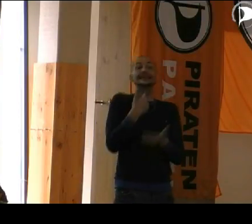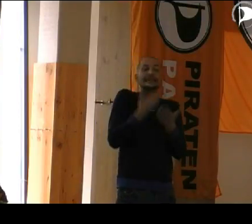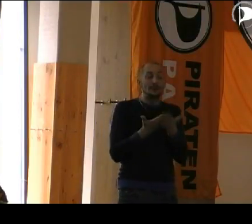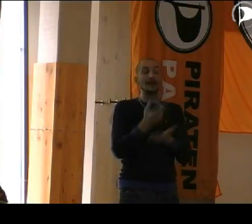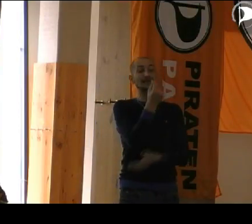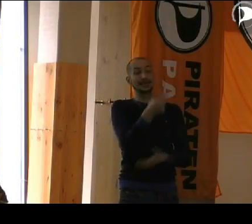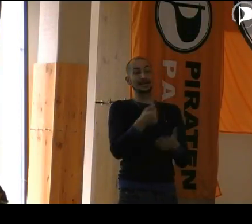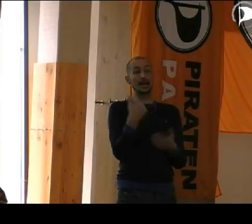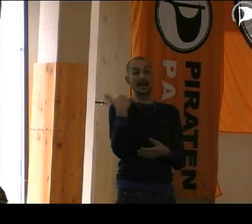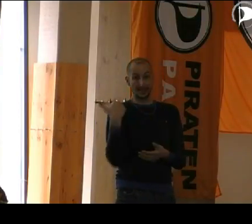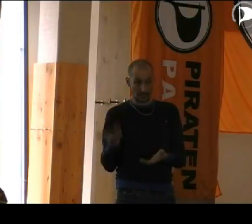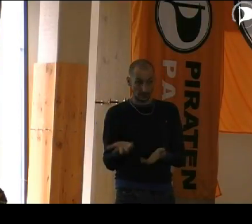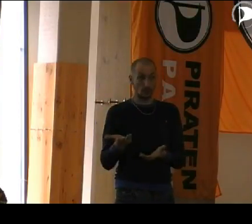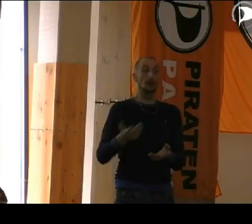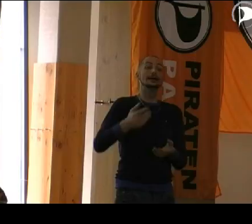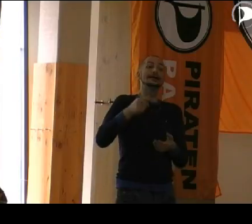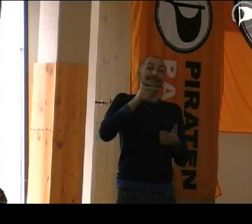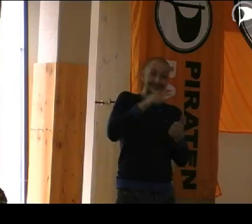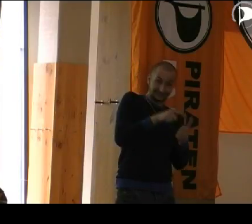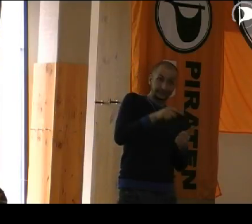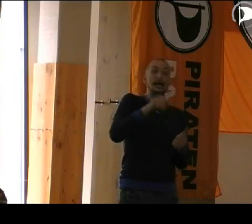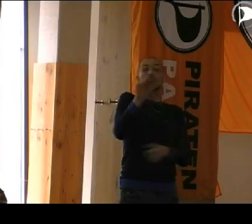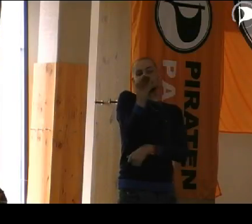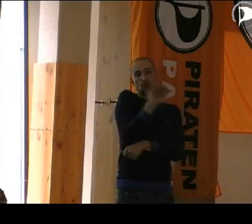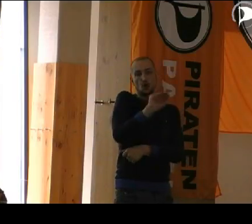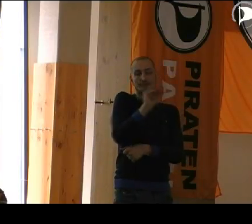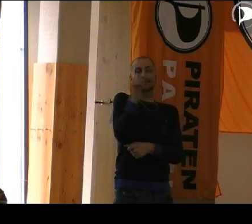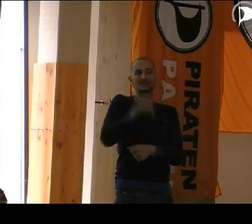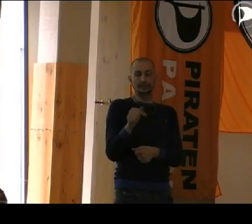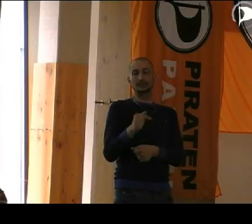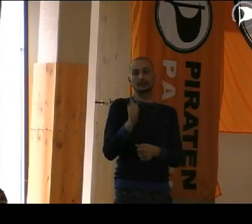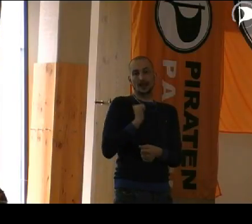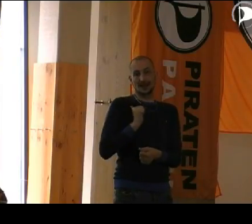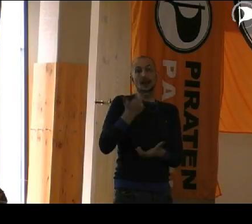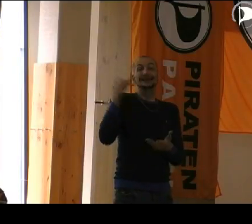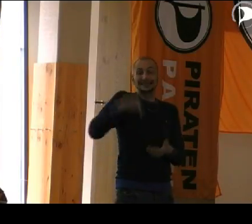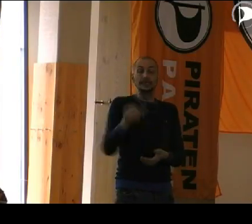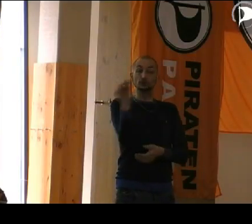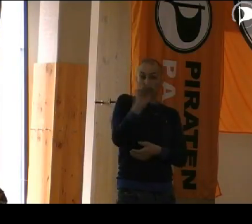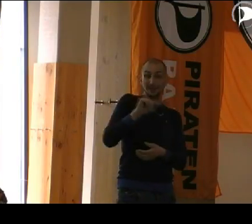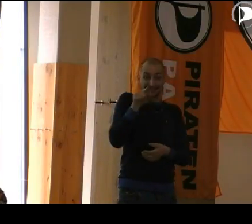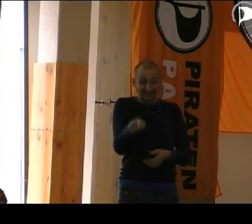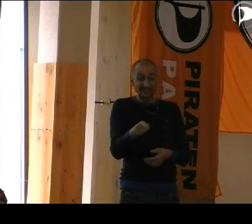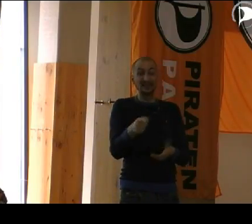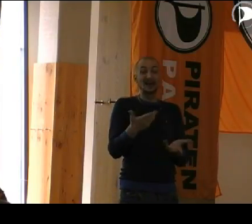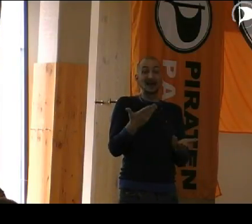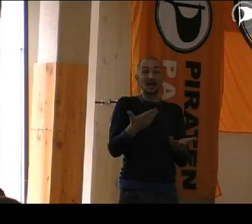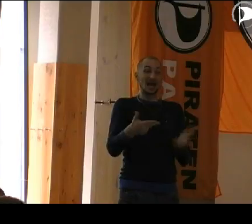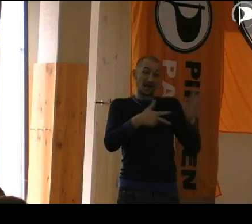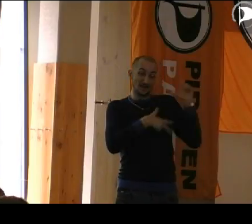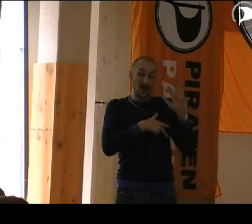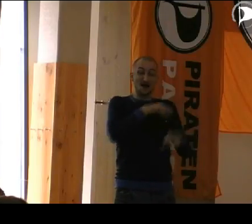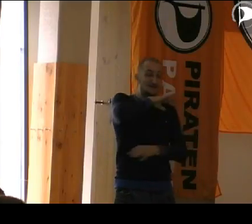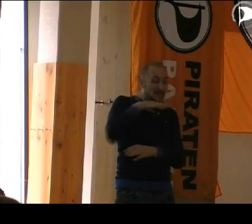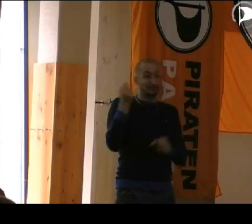und dieser hat vor allem du machst total staatsmeister freute sich thomas der sich dass er sich so viel gemacht